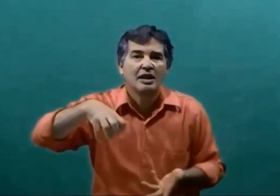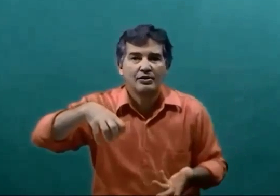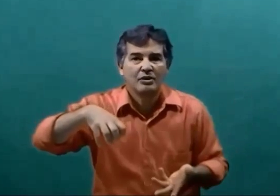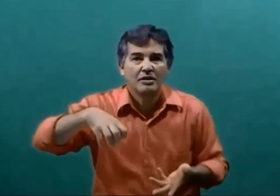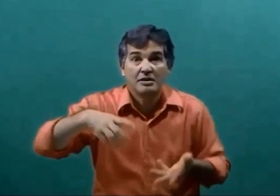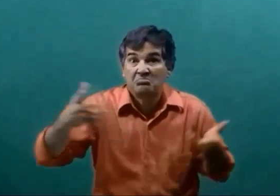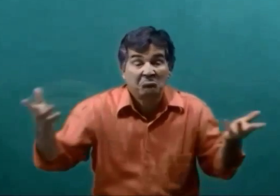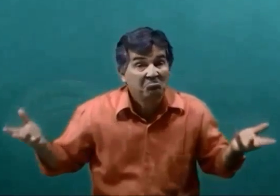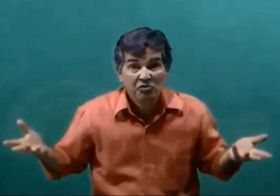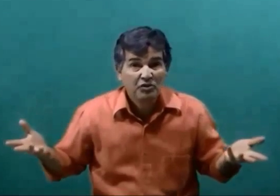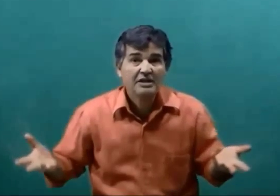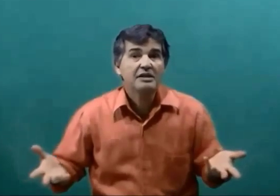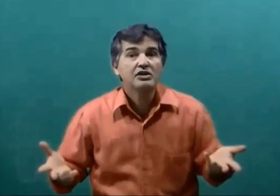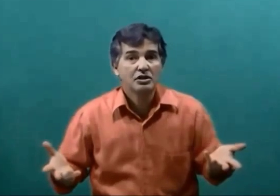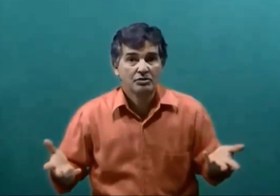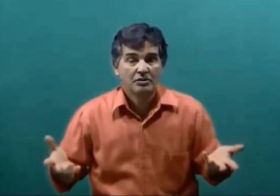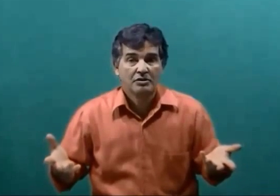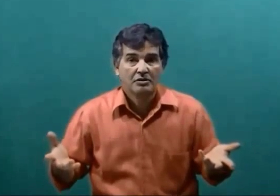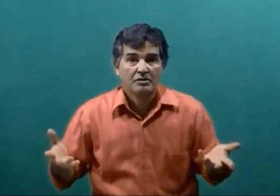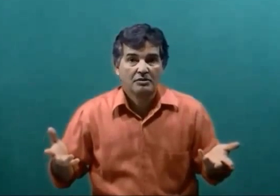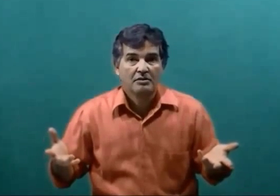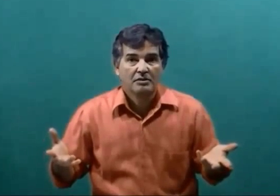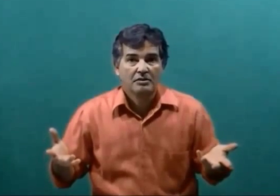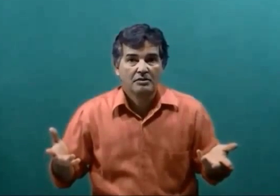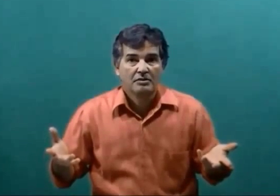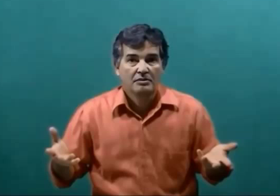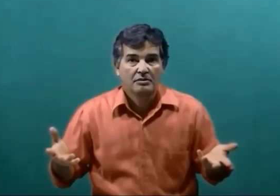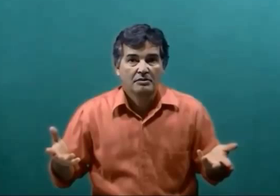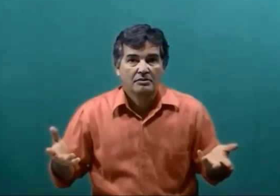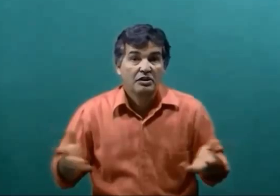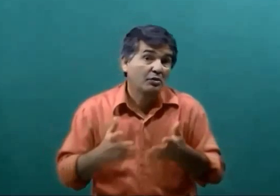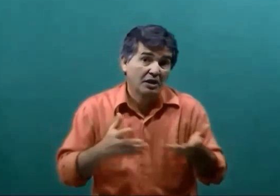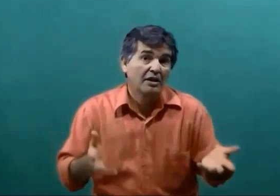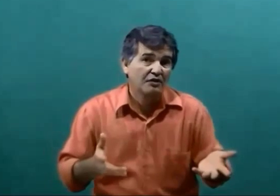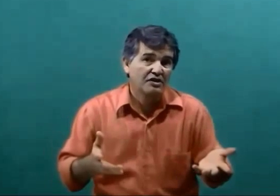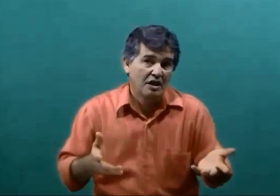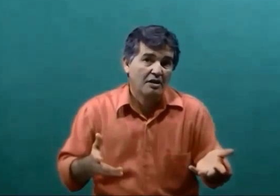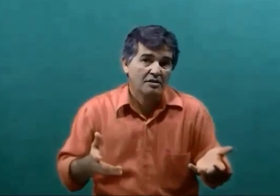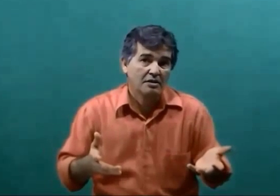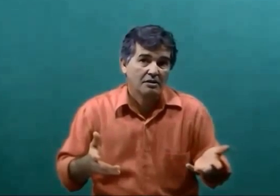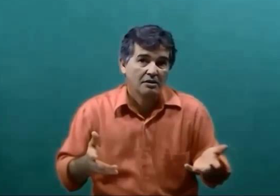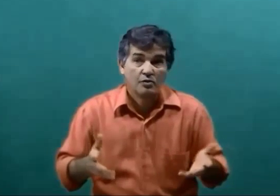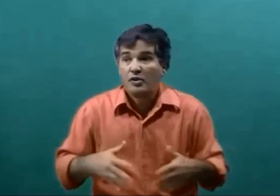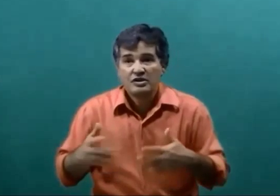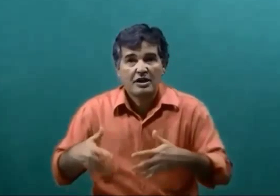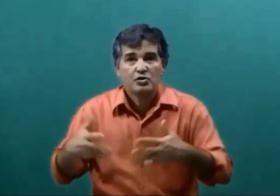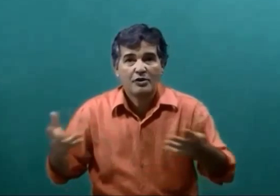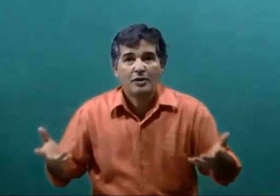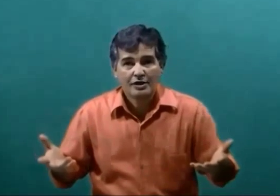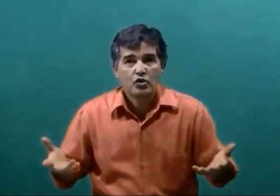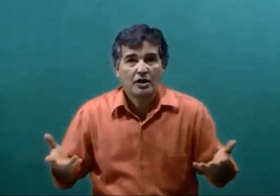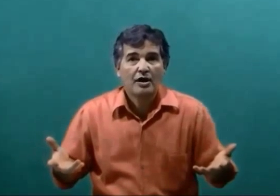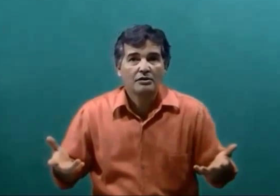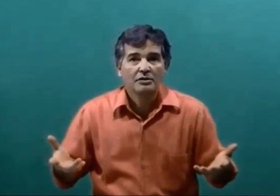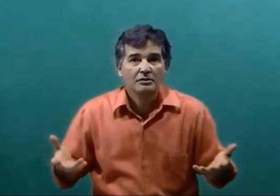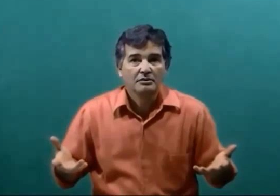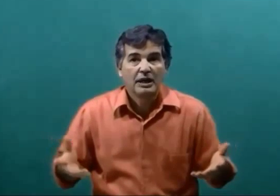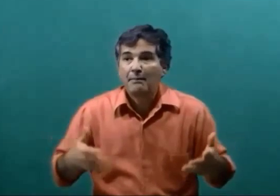na natureza? Não tem sentido. Se não tem deficiência, processo educacional